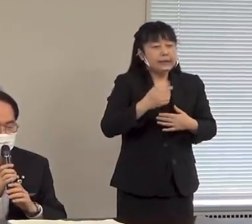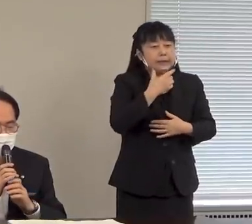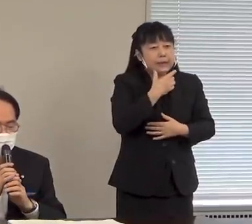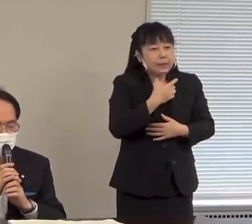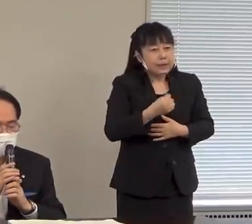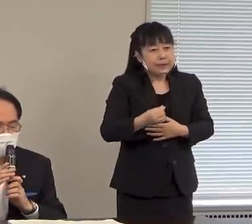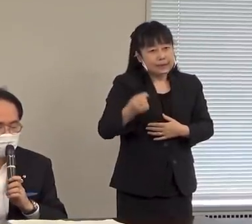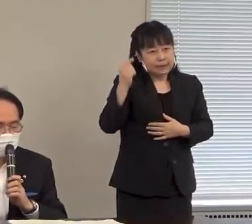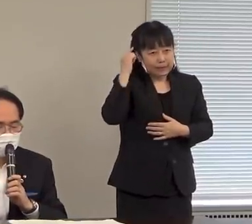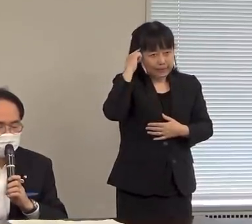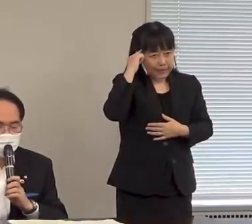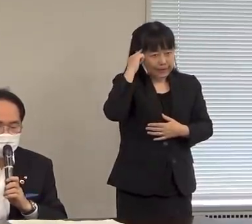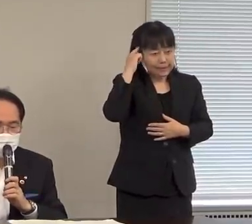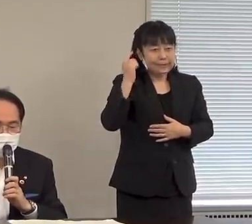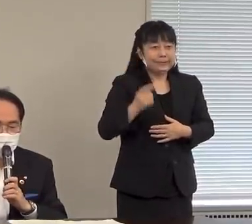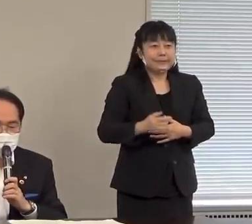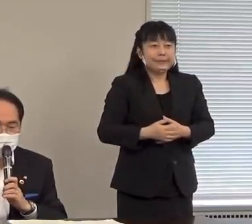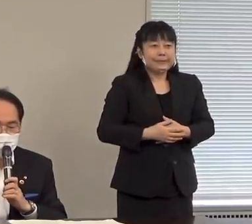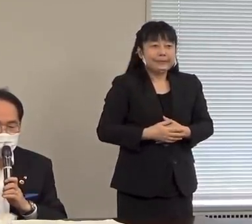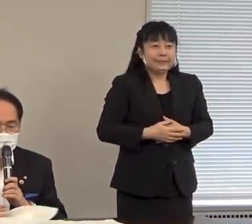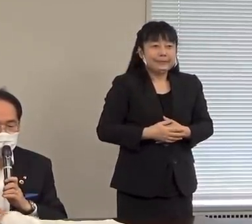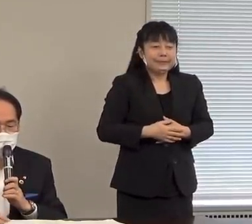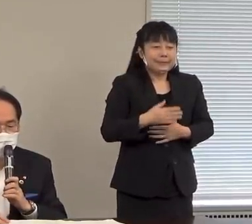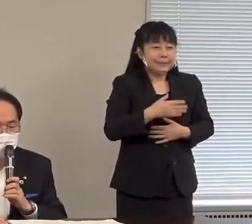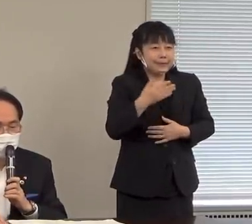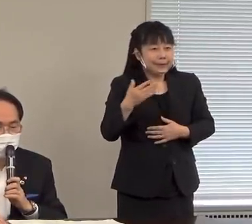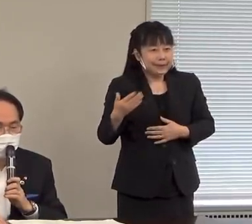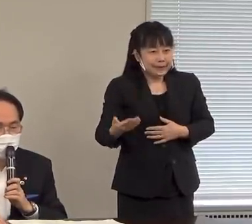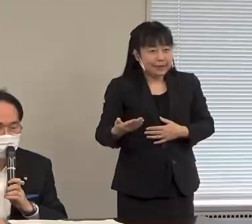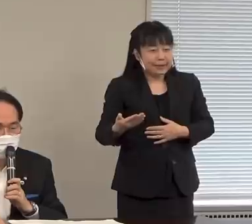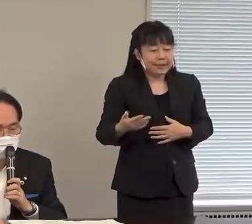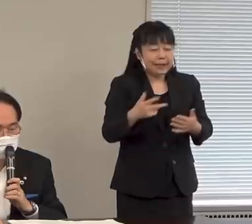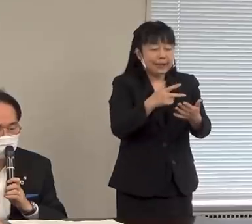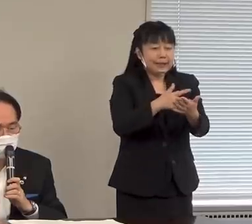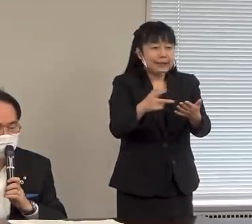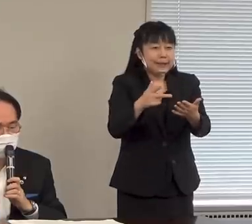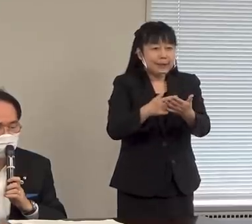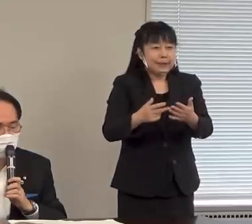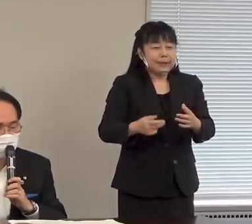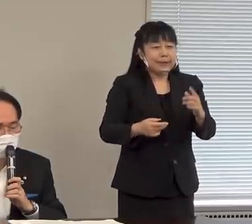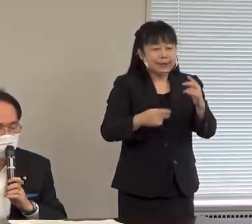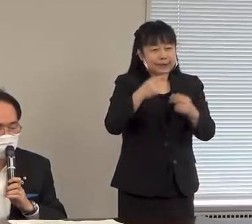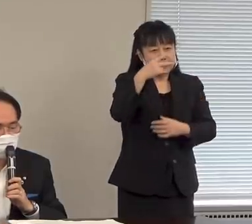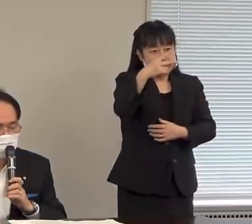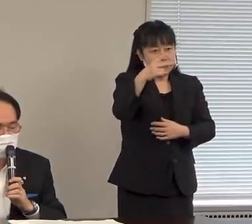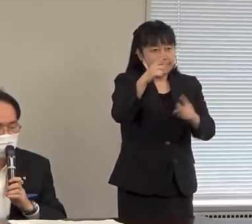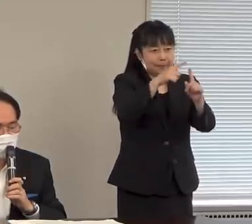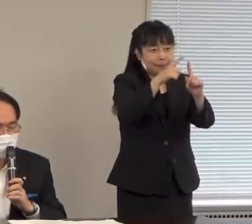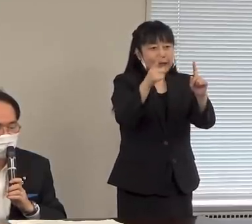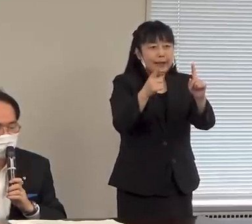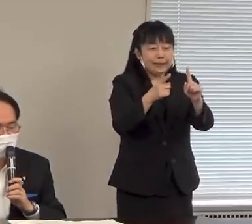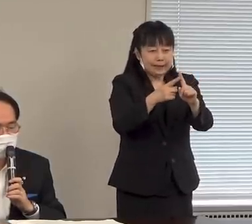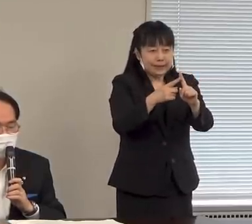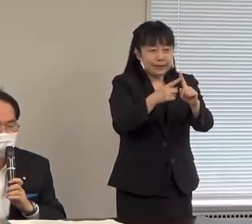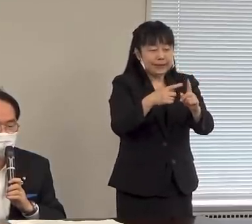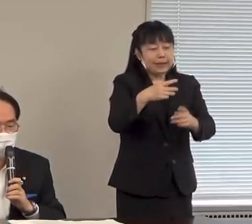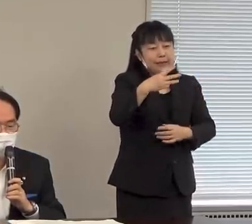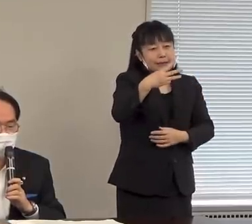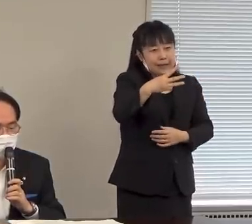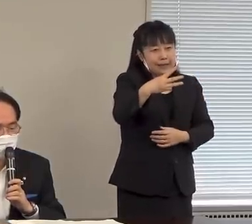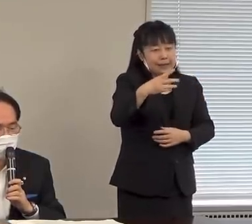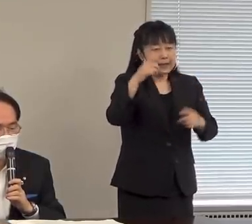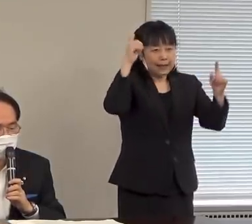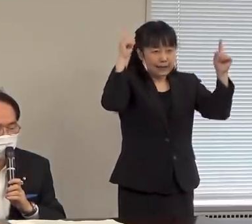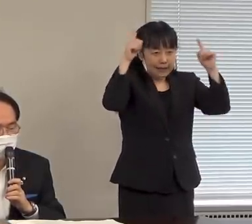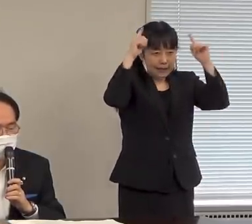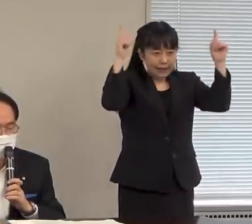。次に資料1、2ページになりますけれども、3の催し物